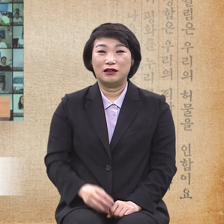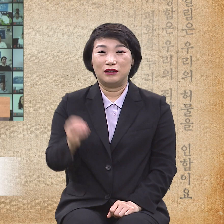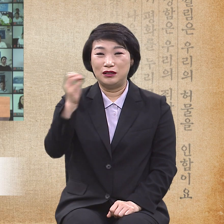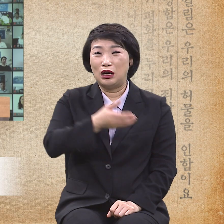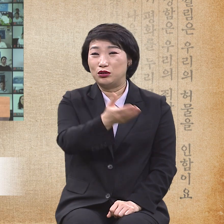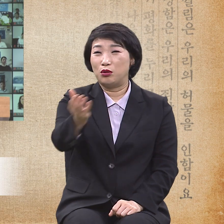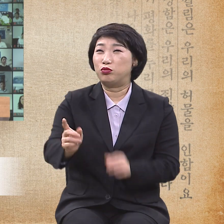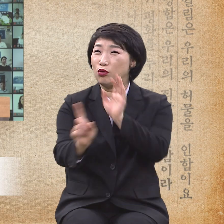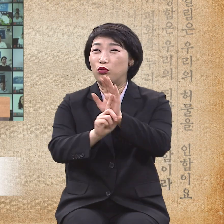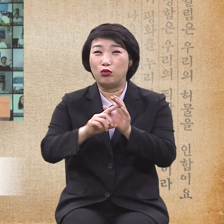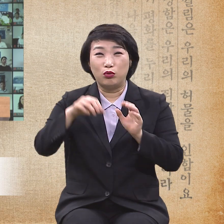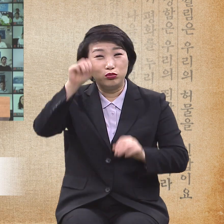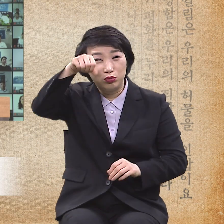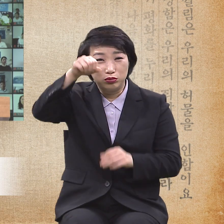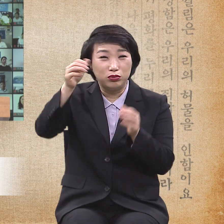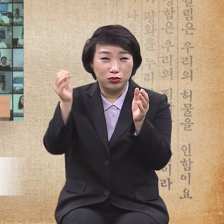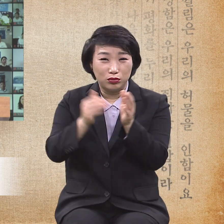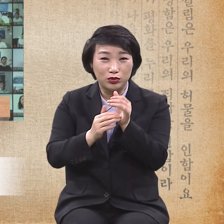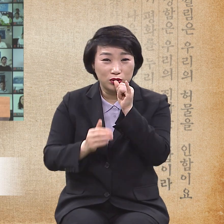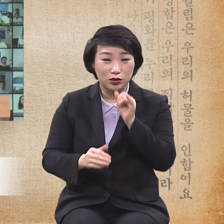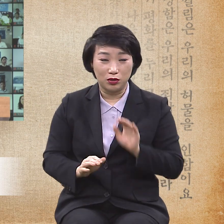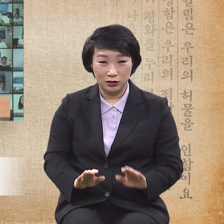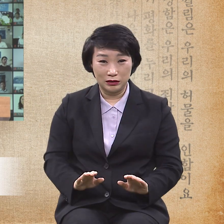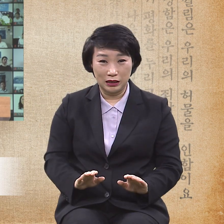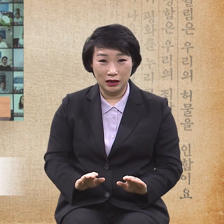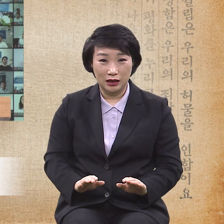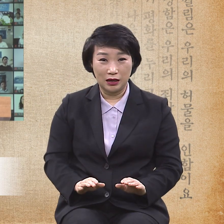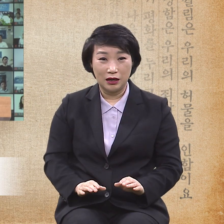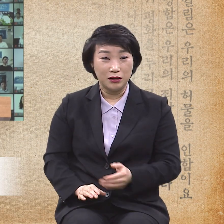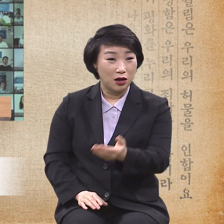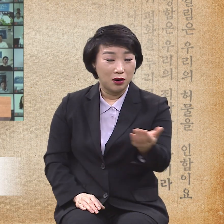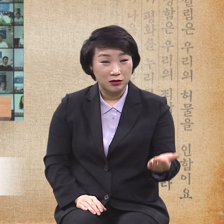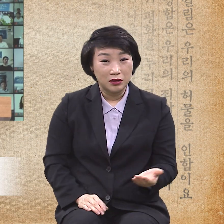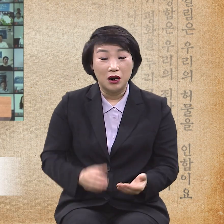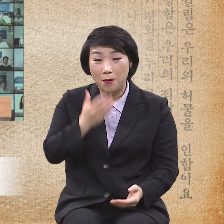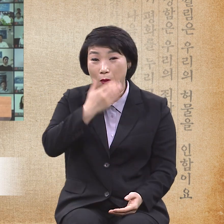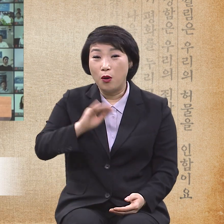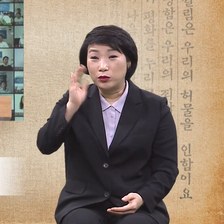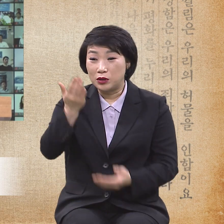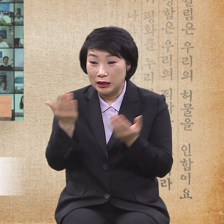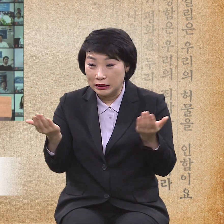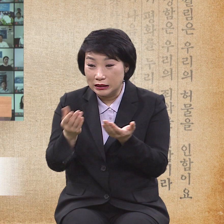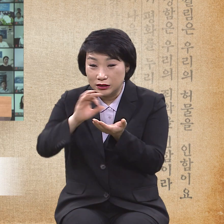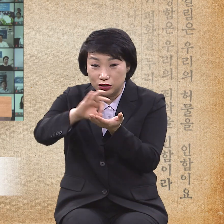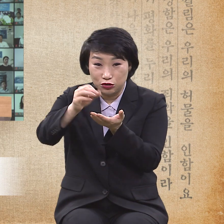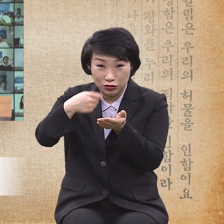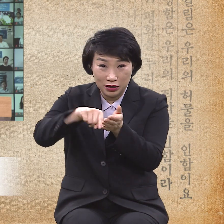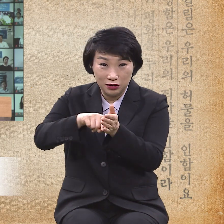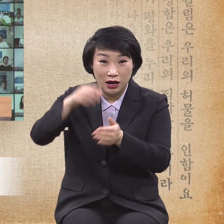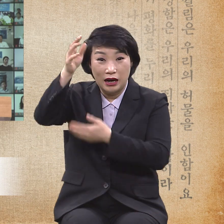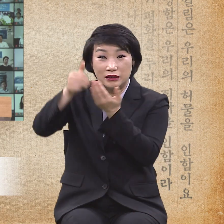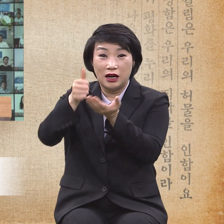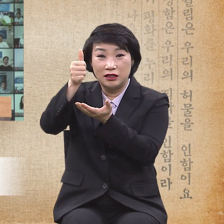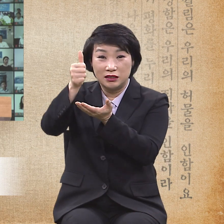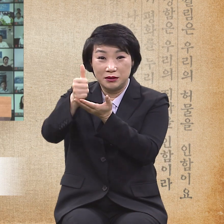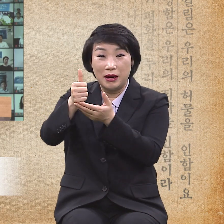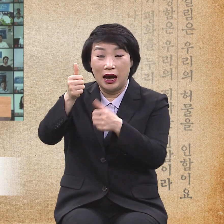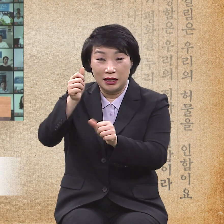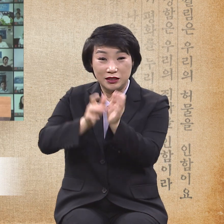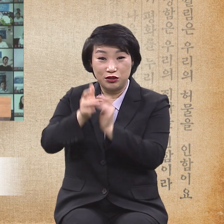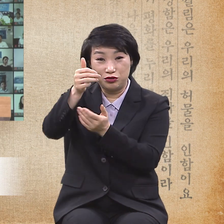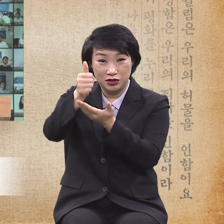듣고 말지. 근데 아주 복된 일에 쓰라고 하나님은 자기